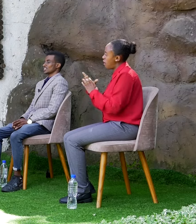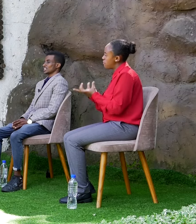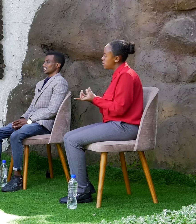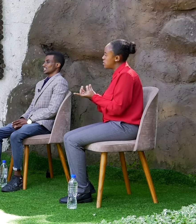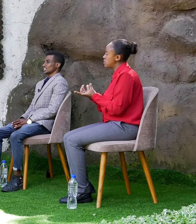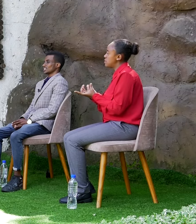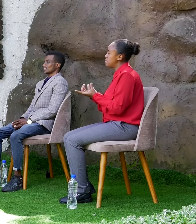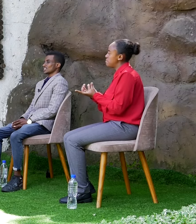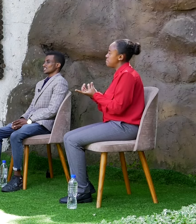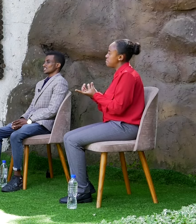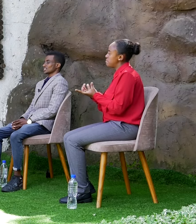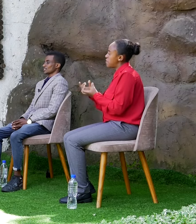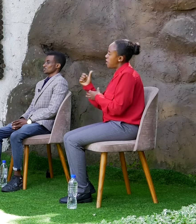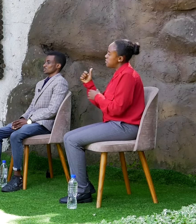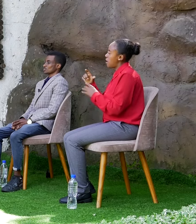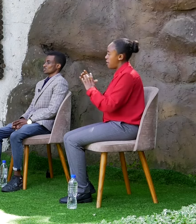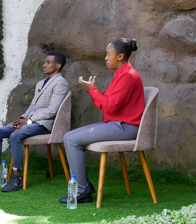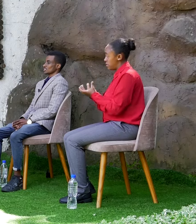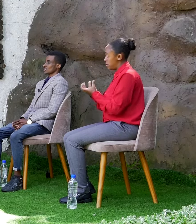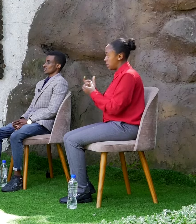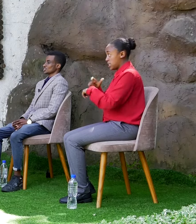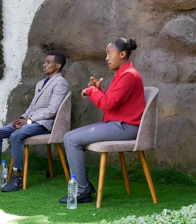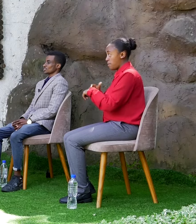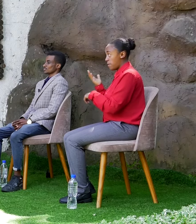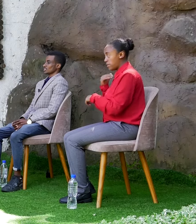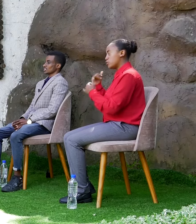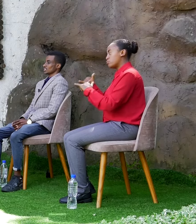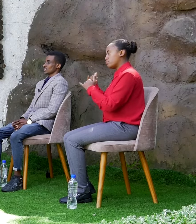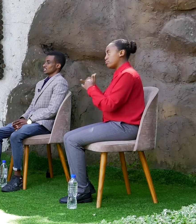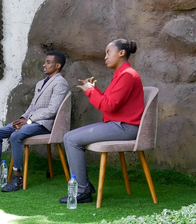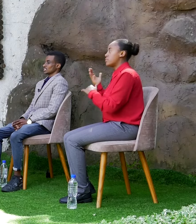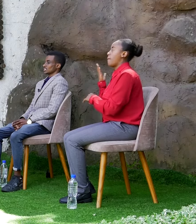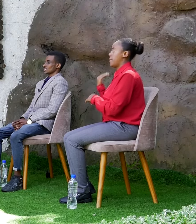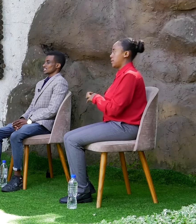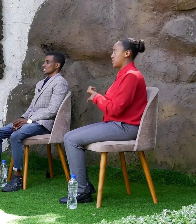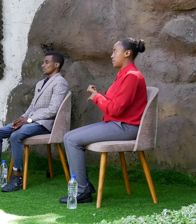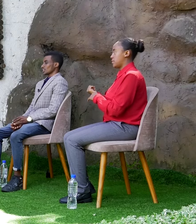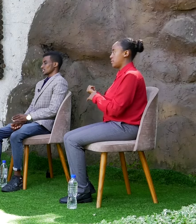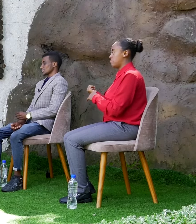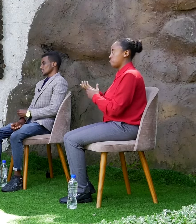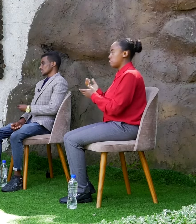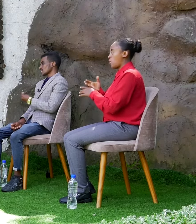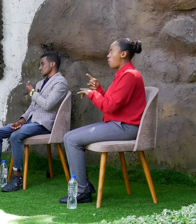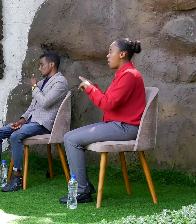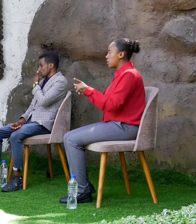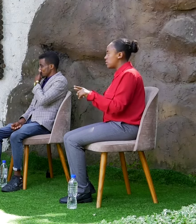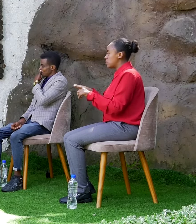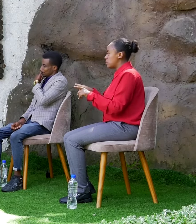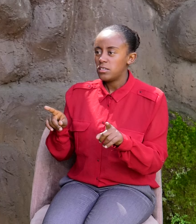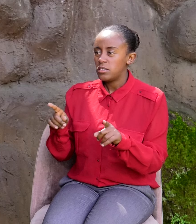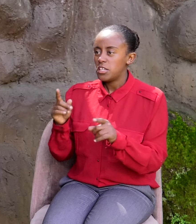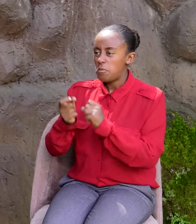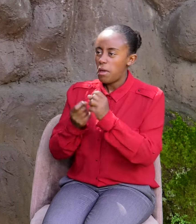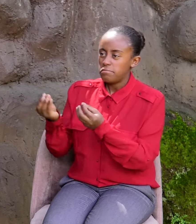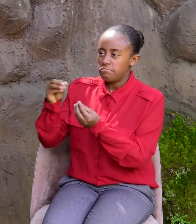እስከ አስረኛ ክፍል በነበረው ጊዜ እጫወት ነበር። ከዛ በኋላ ግን ትልቅ እየተሆነ